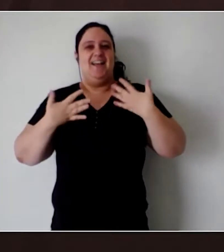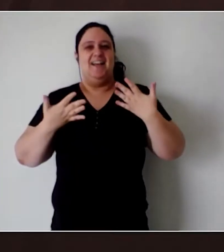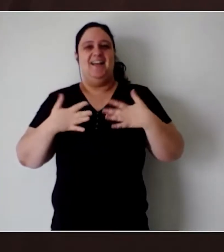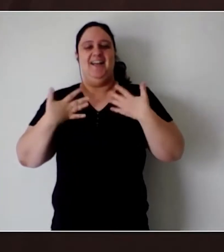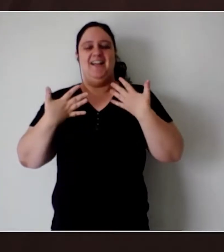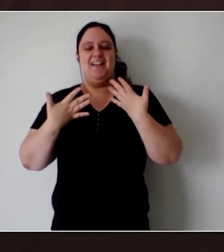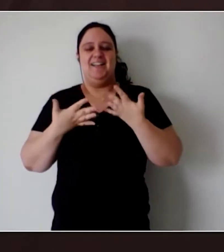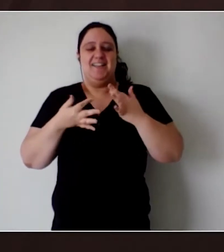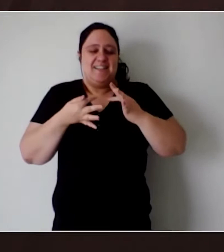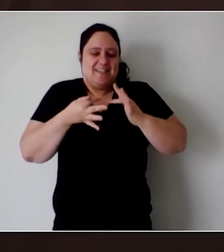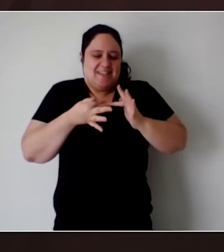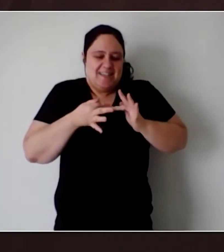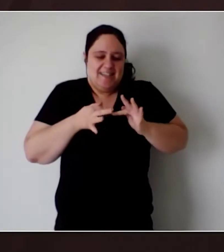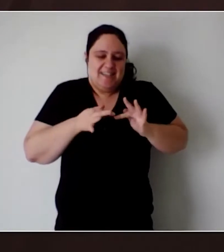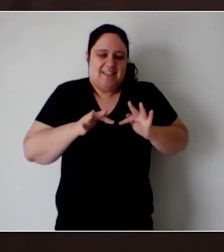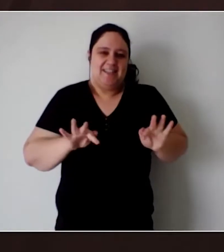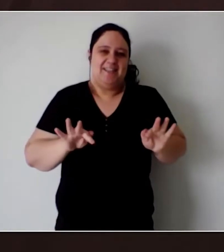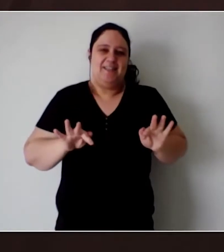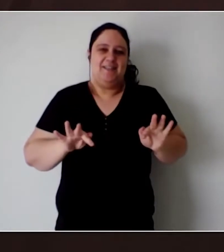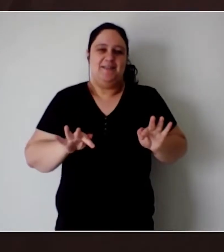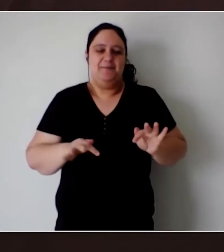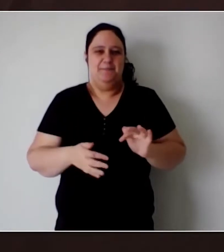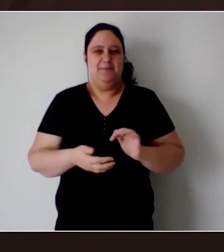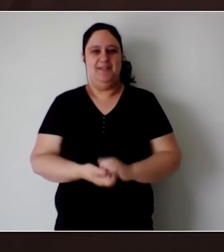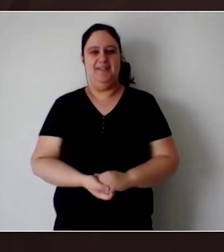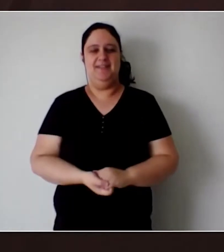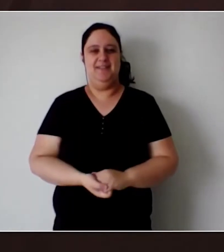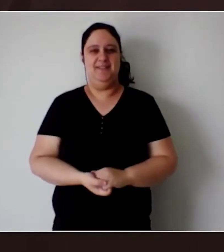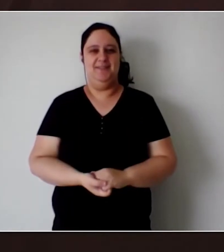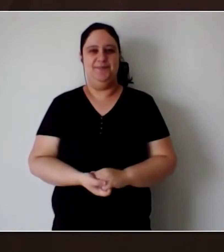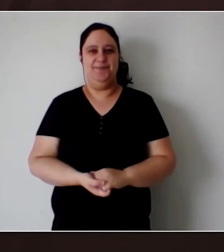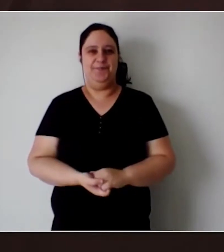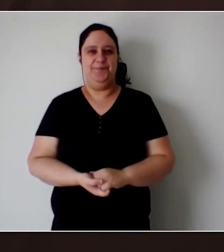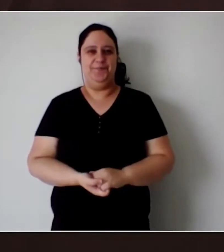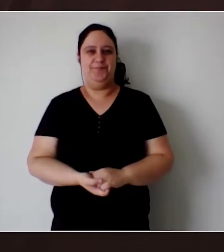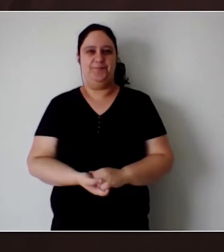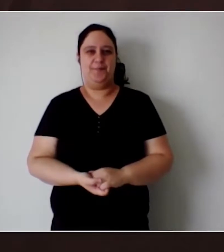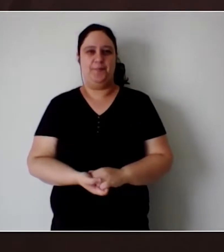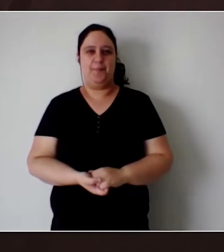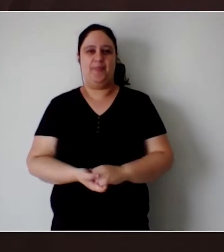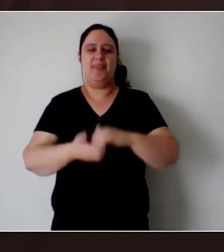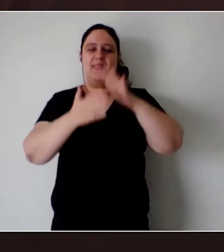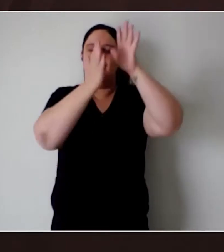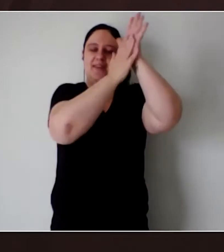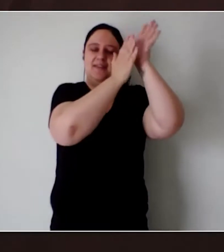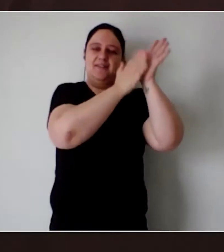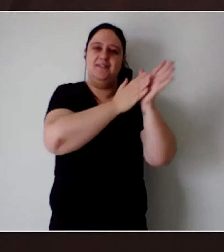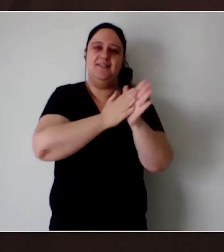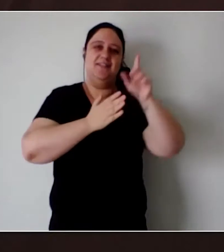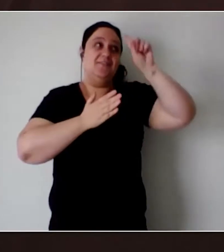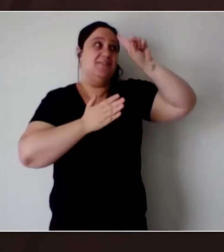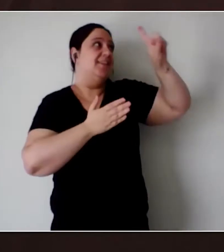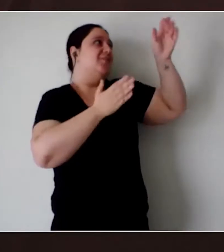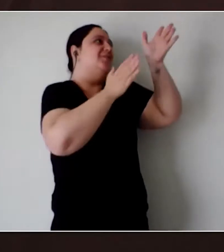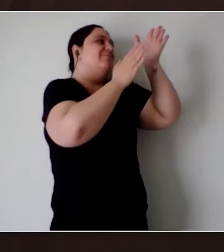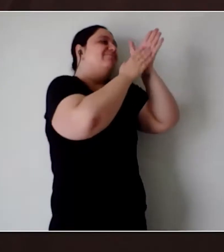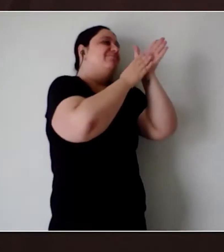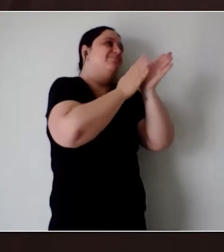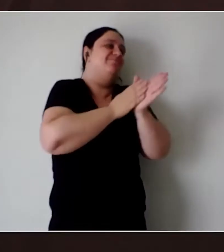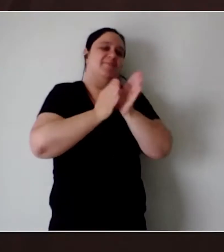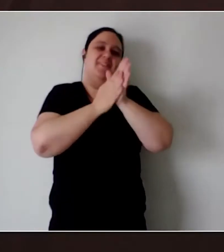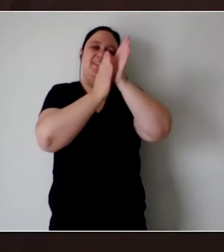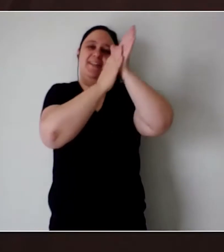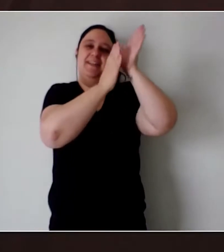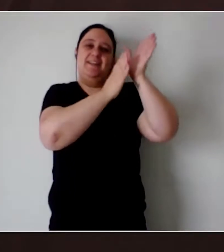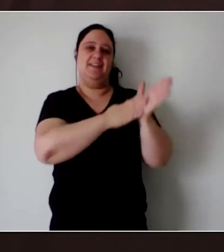faz viver com singeleza. Louvando a Deus, essa era a vida da igreja, louvando a Deus e contando